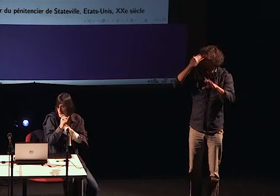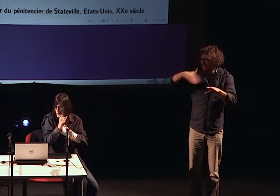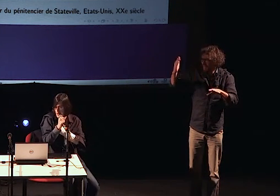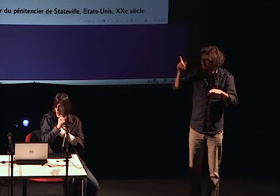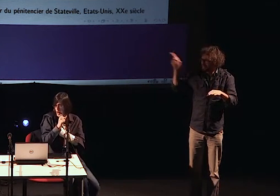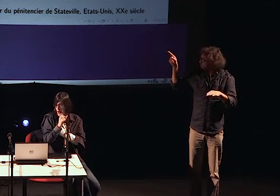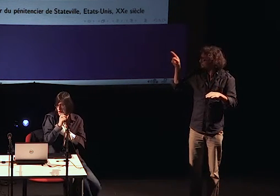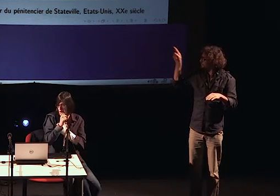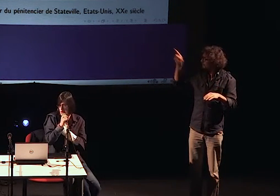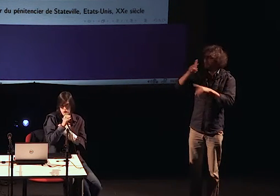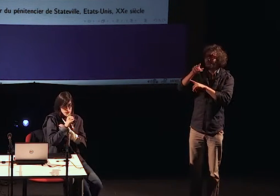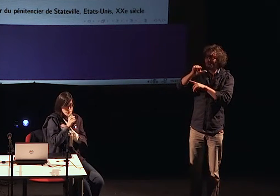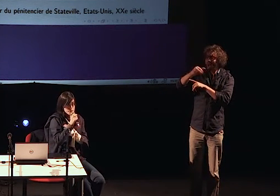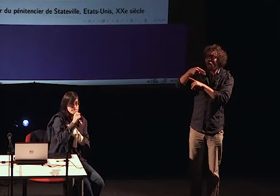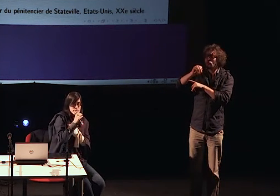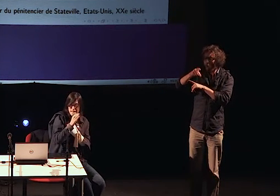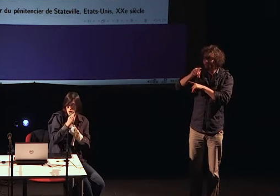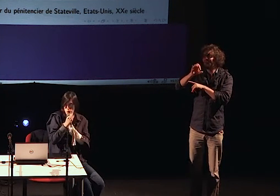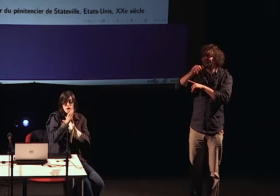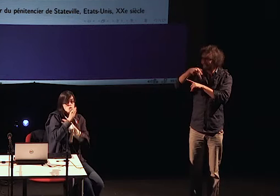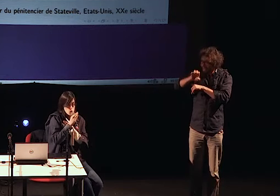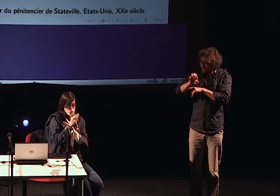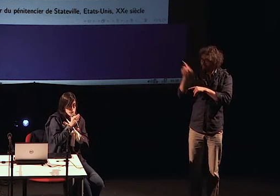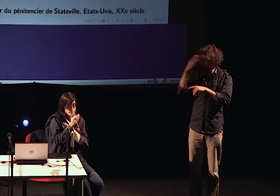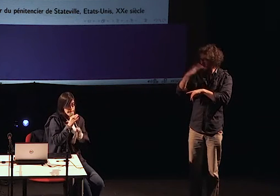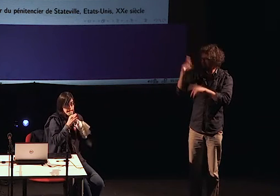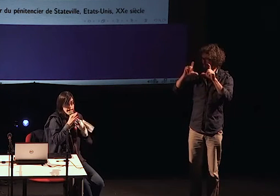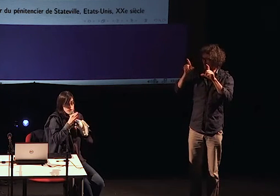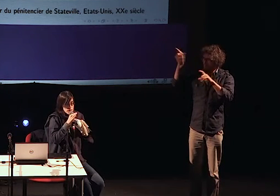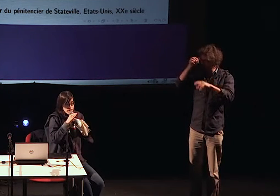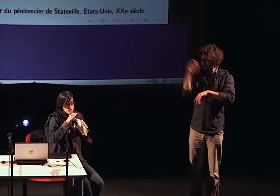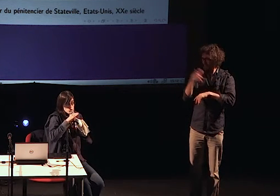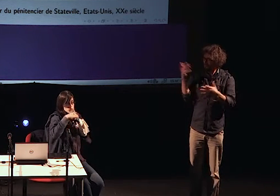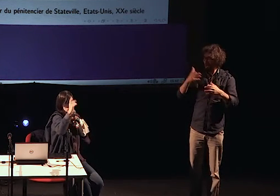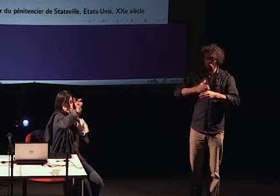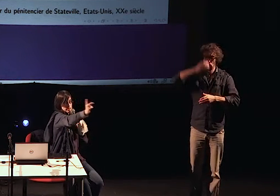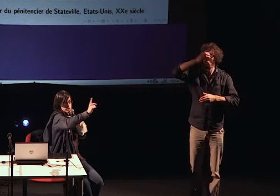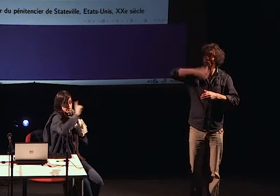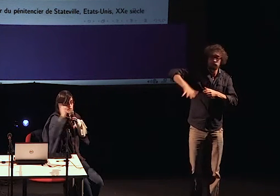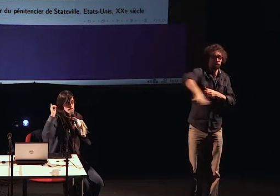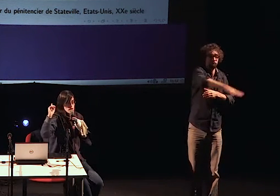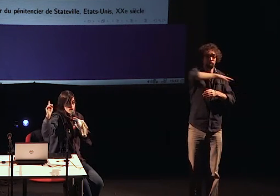de Stateville aux États-Unis, où il y a une tour au centre et vous avez